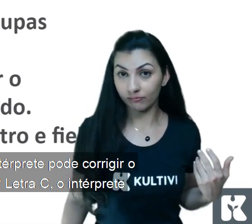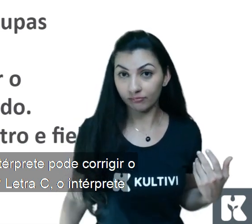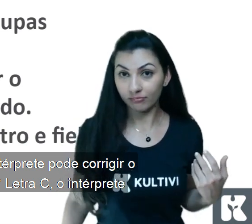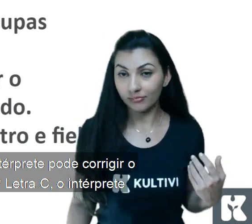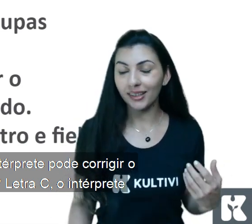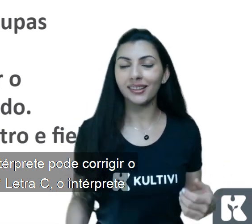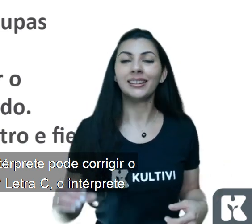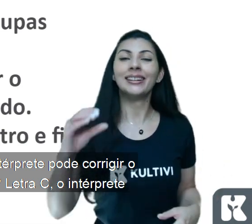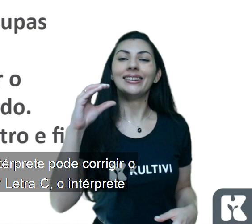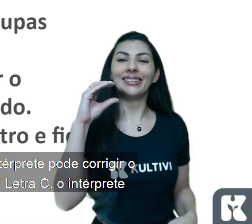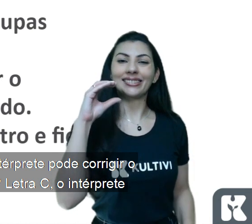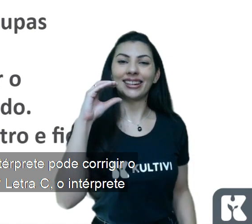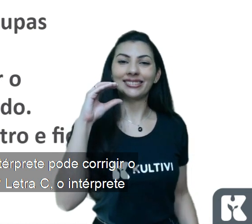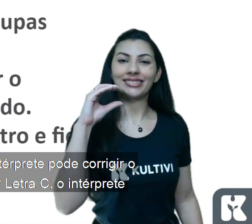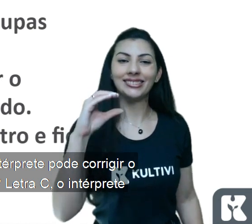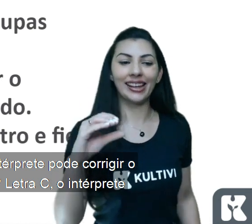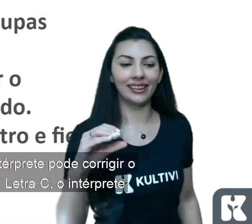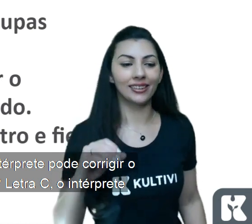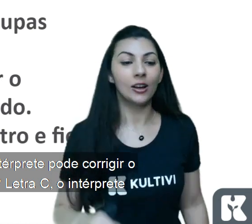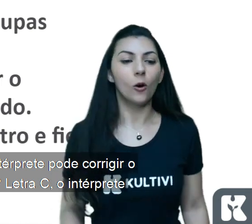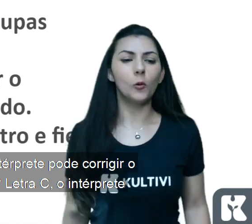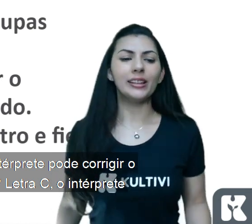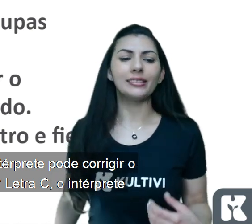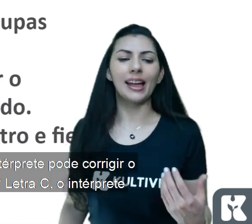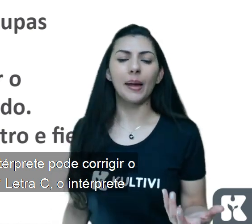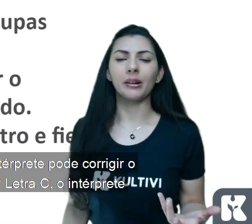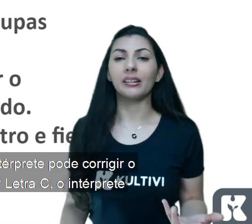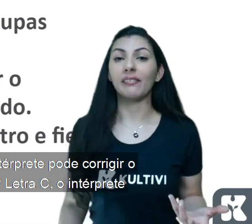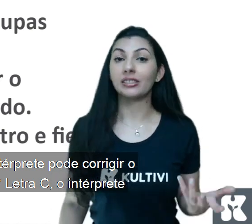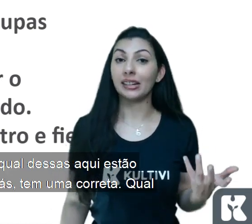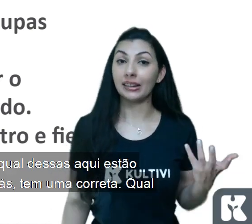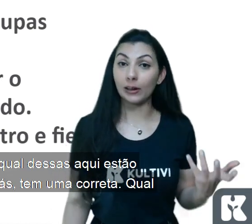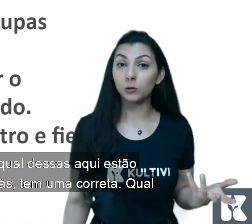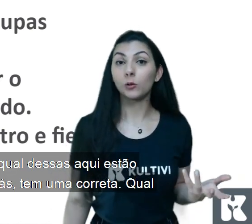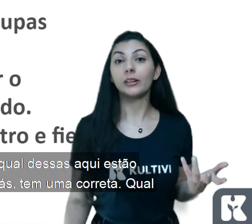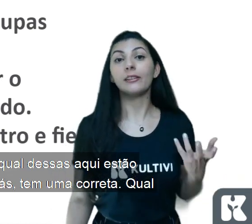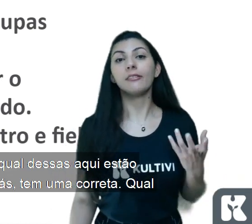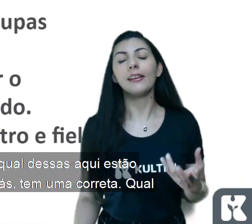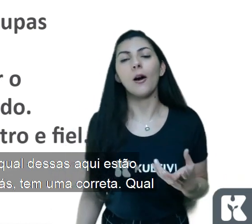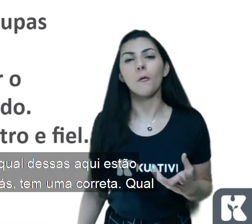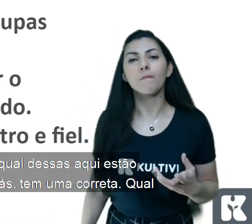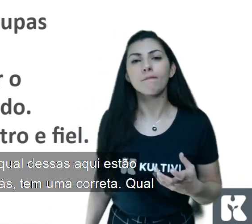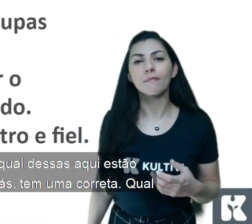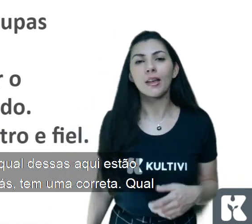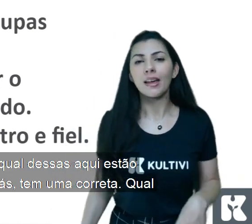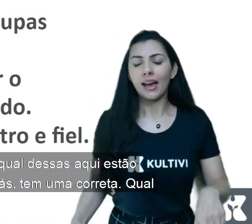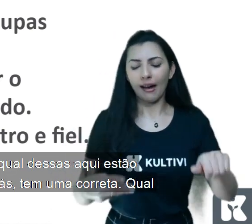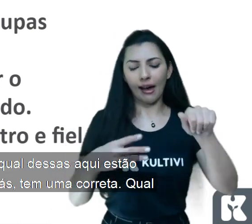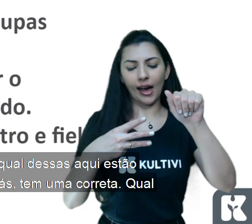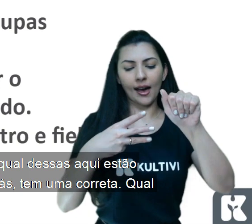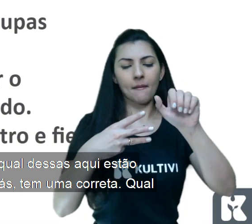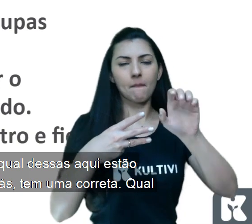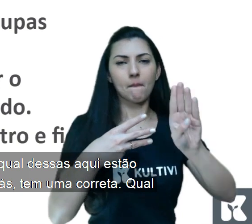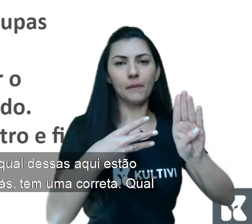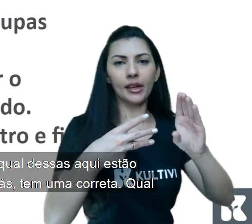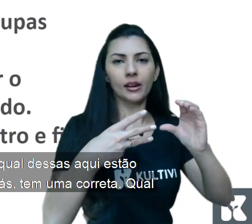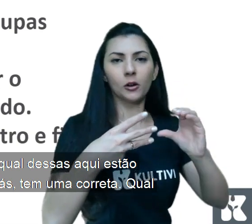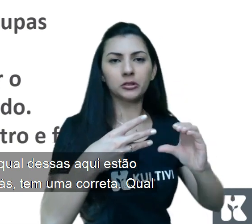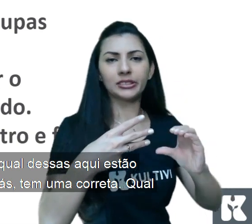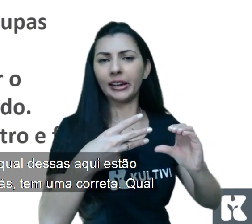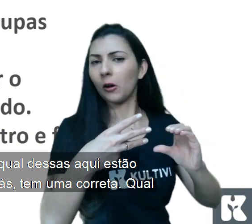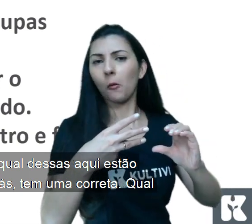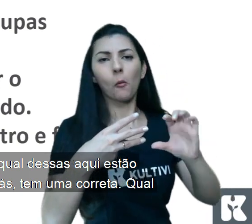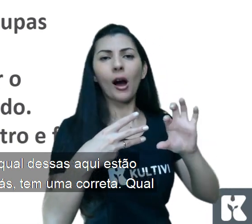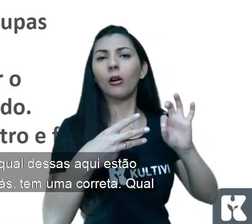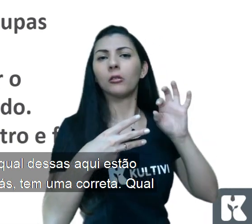errado? Letra C. O intérprete deve ser neutro e fiel. A, B